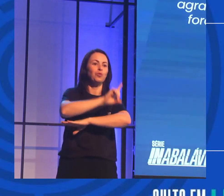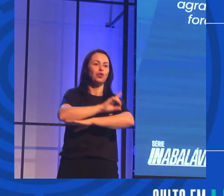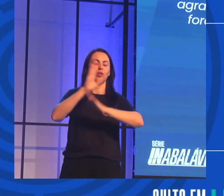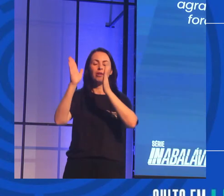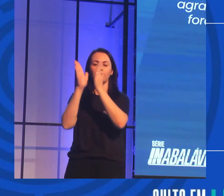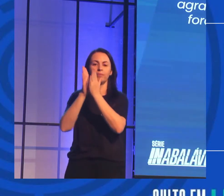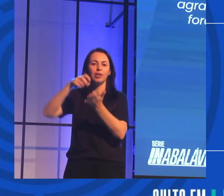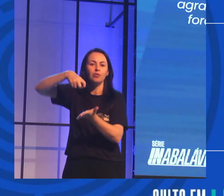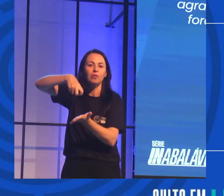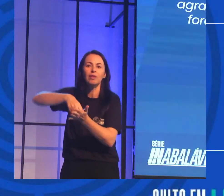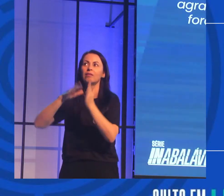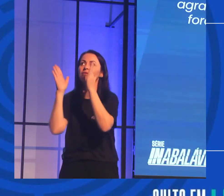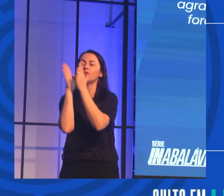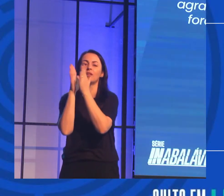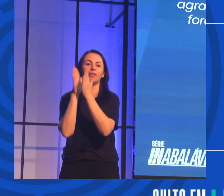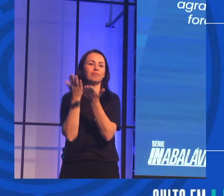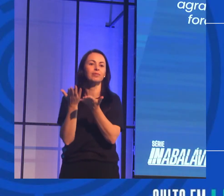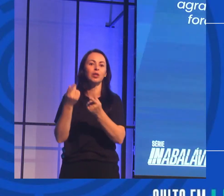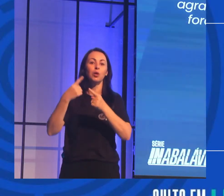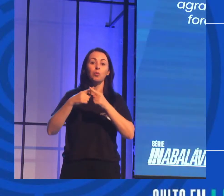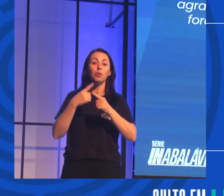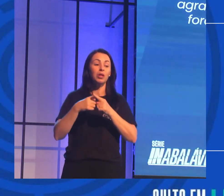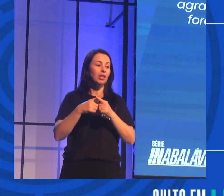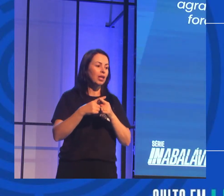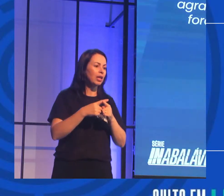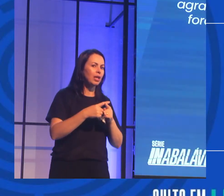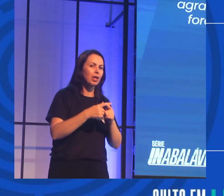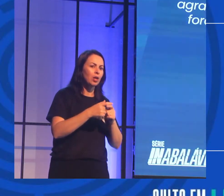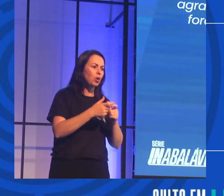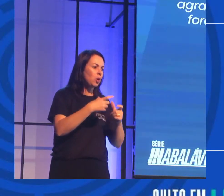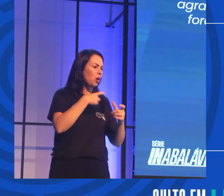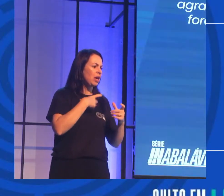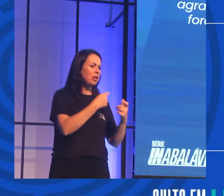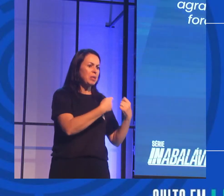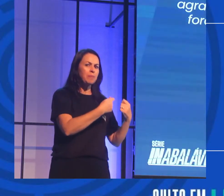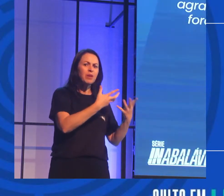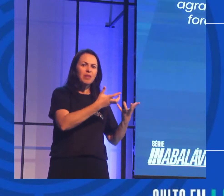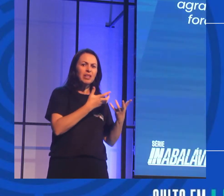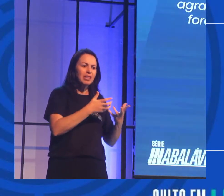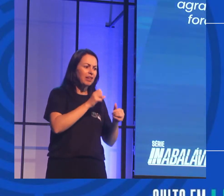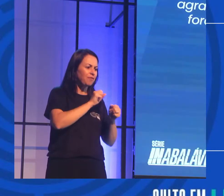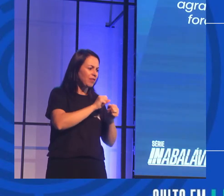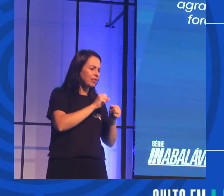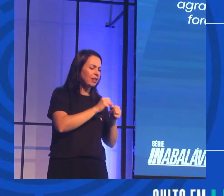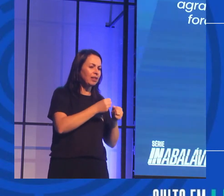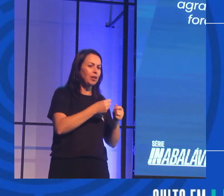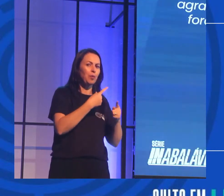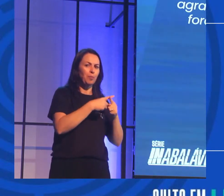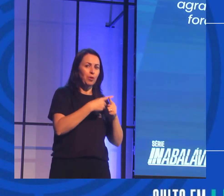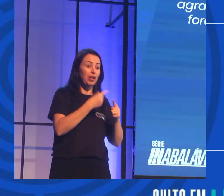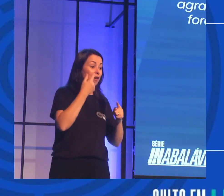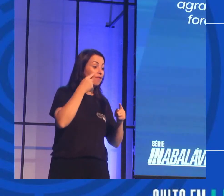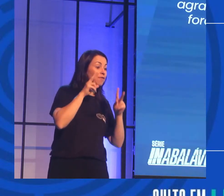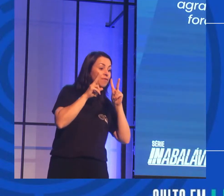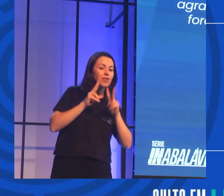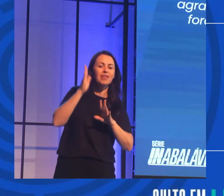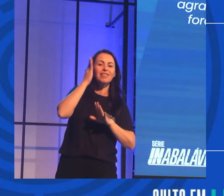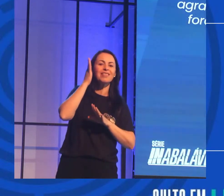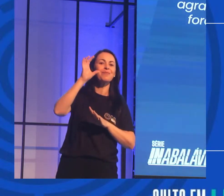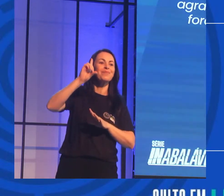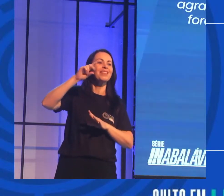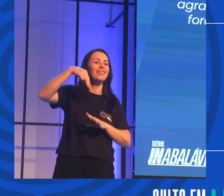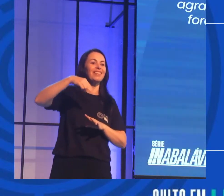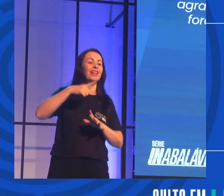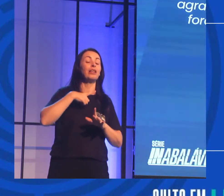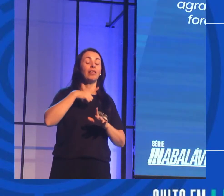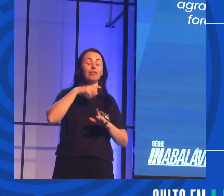tinham o que acusá-lo, eles criam algo para pegá-lo nesse algo, que é ele orar a Deus. Eles sabem que ele não vai abrir